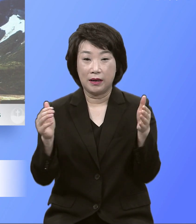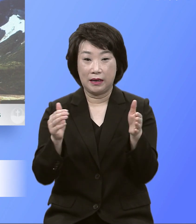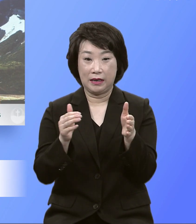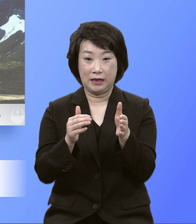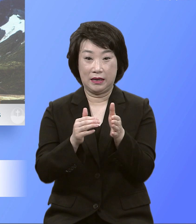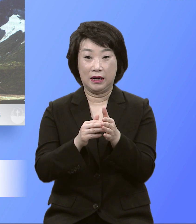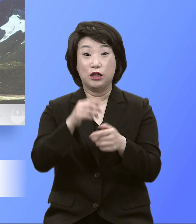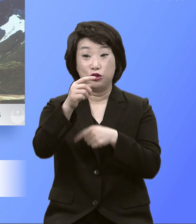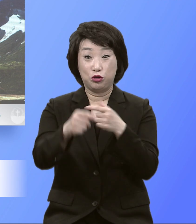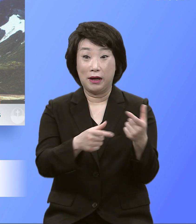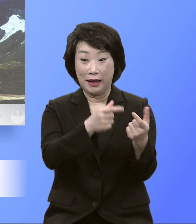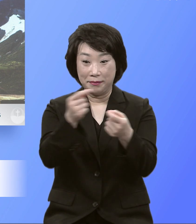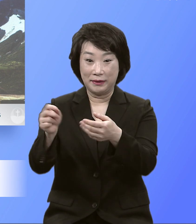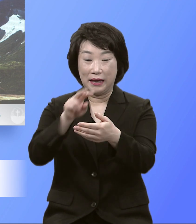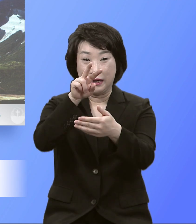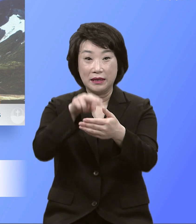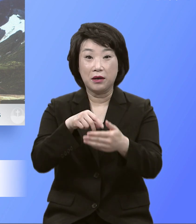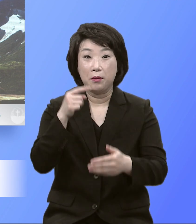17절까지를